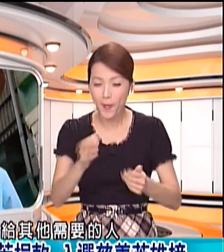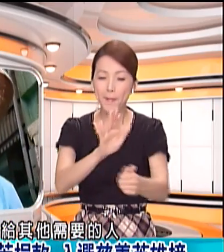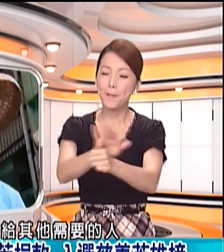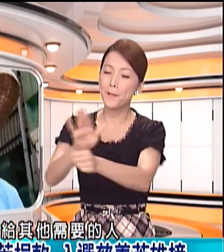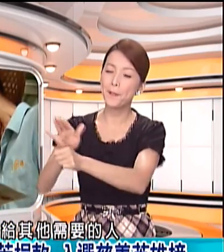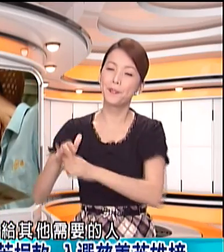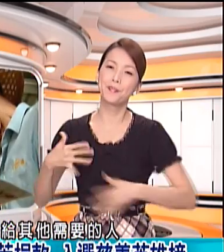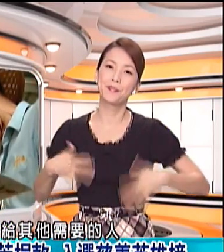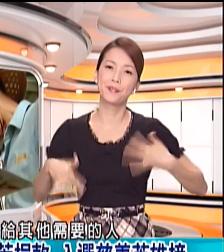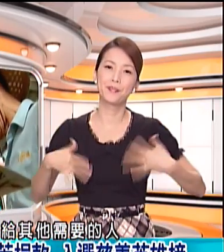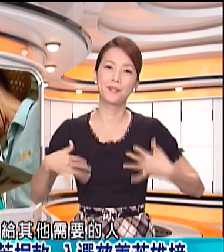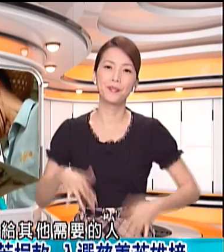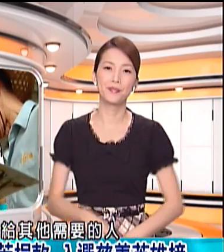人。